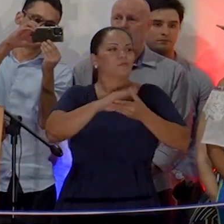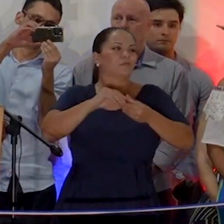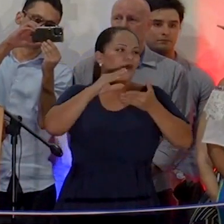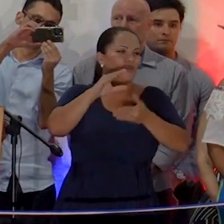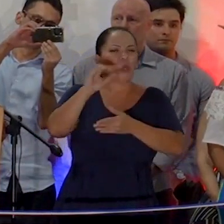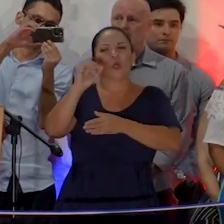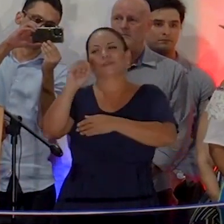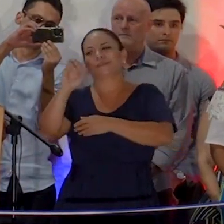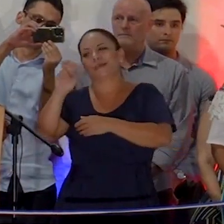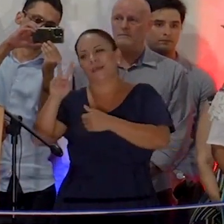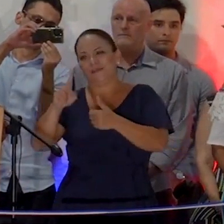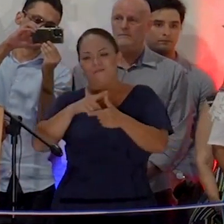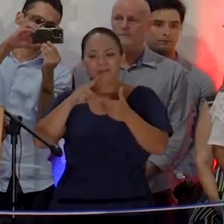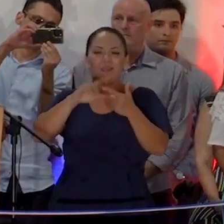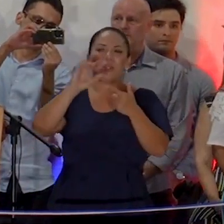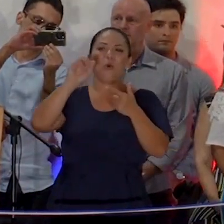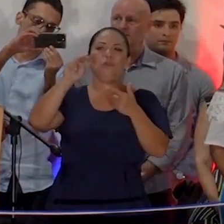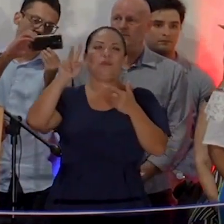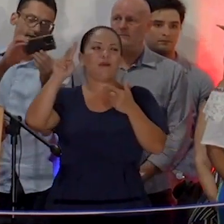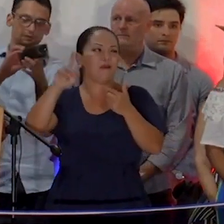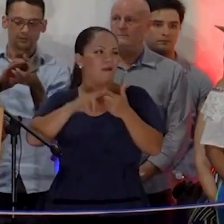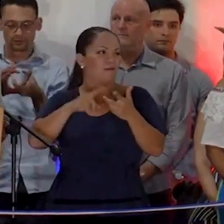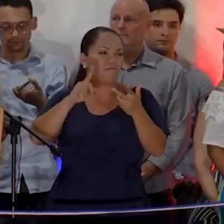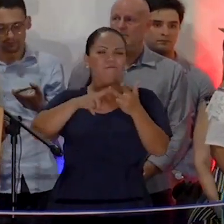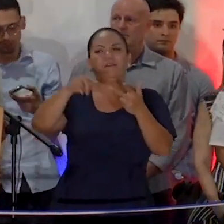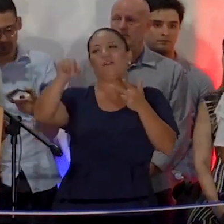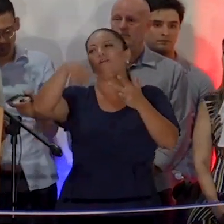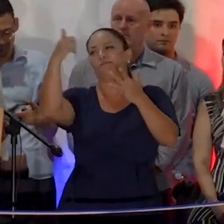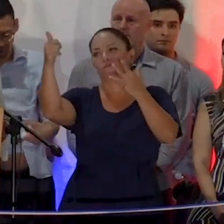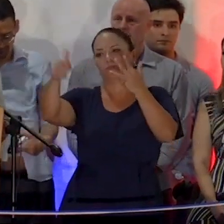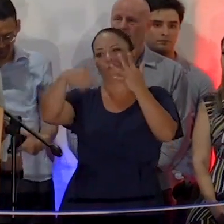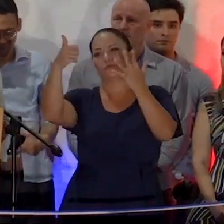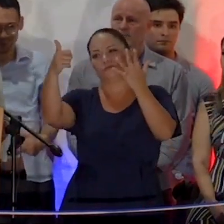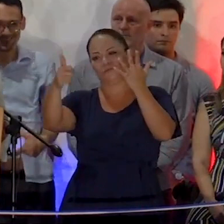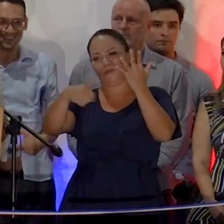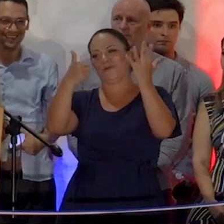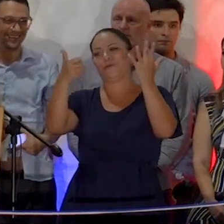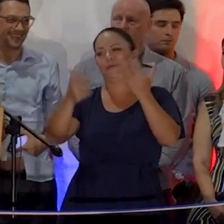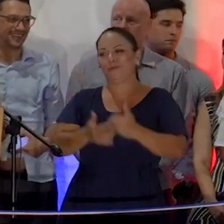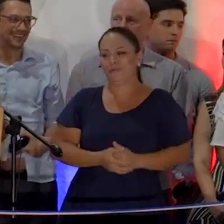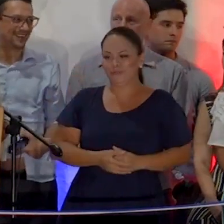COSEBI, CONAVI, COESTO, COAQUELLO.